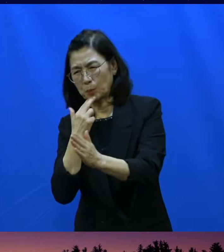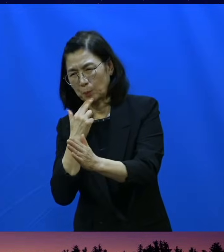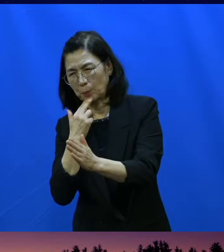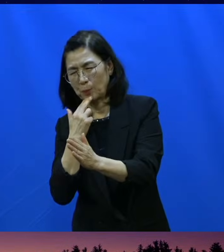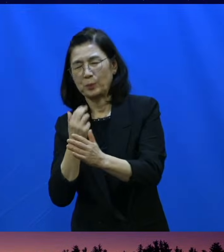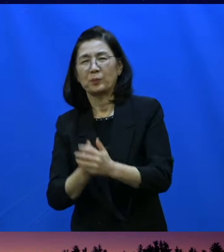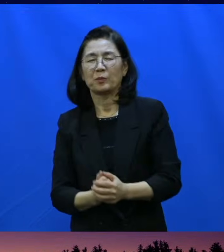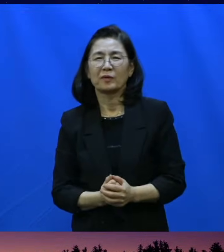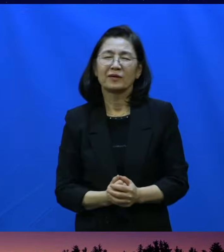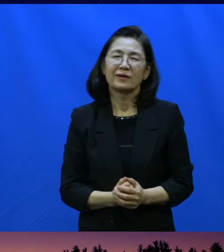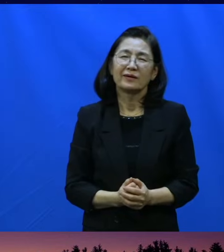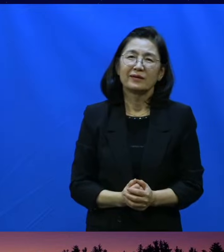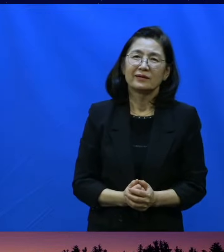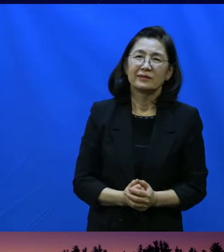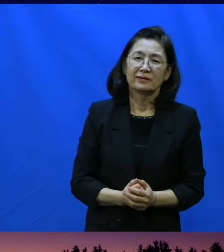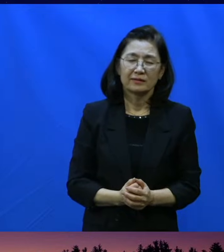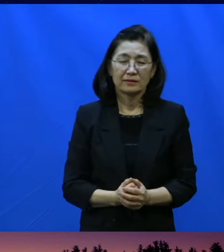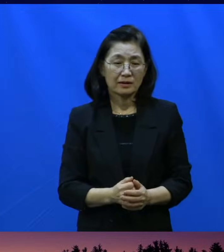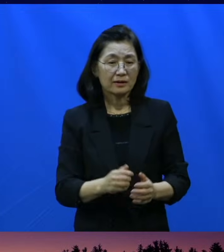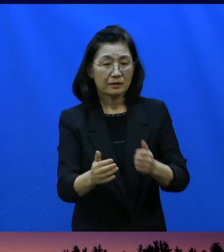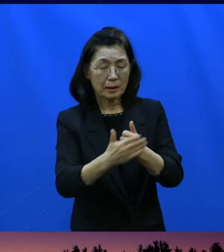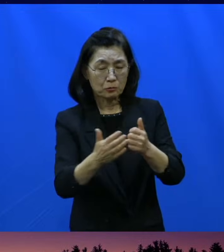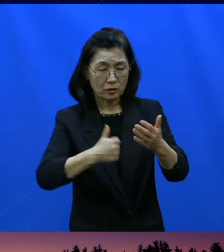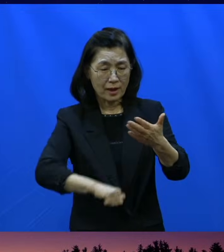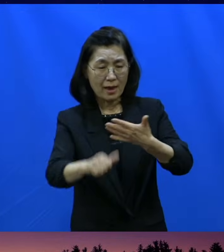근데 어떤 사람이에요? 늘 화가 나 있어.